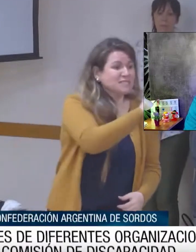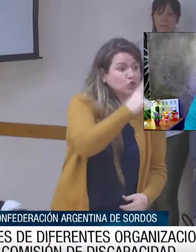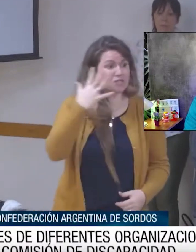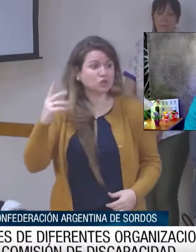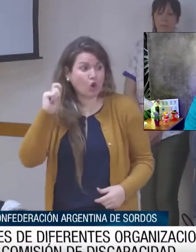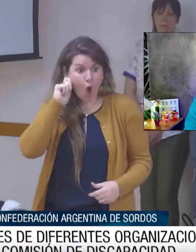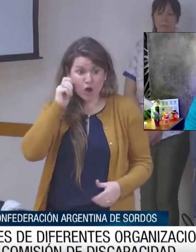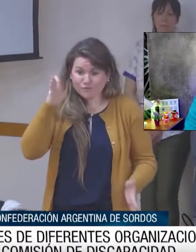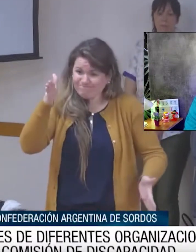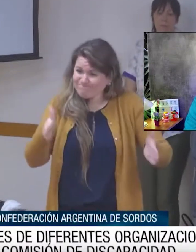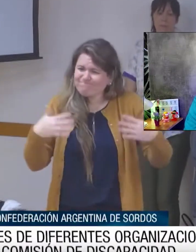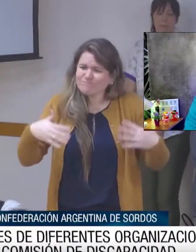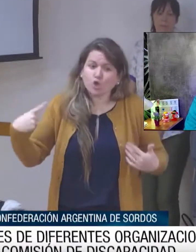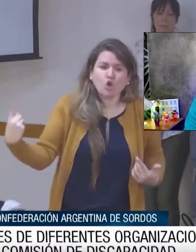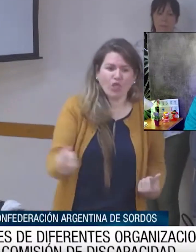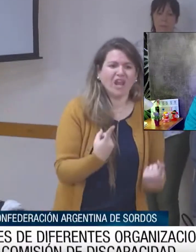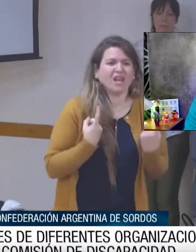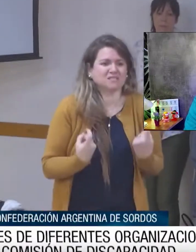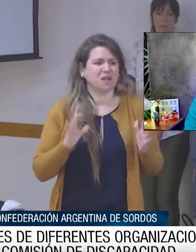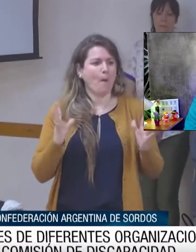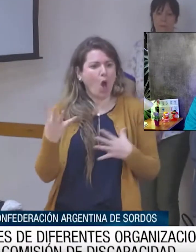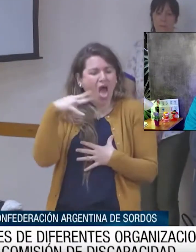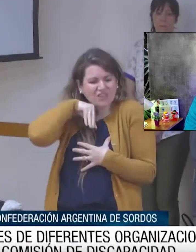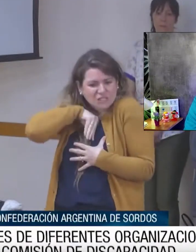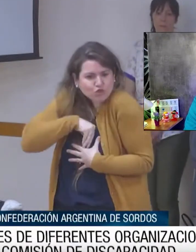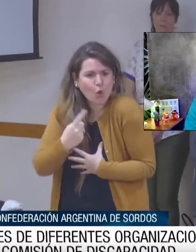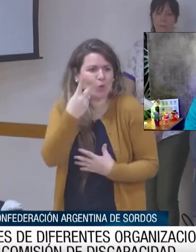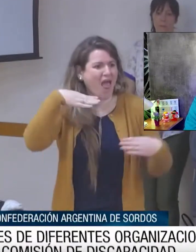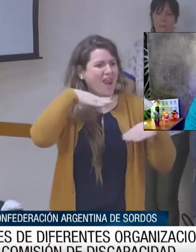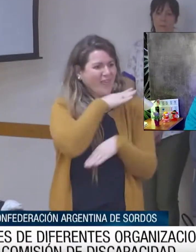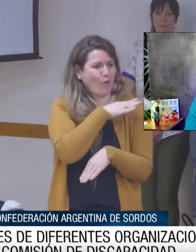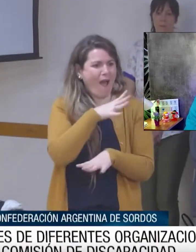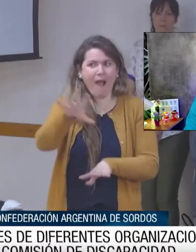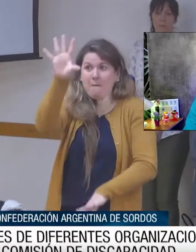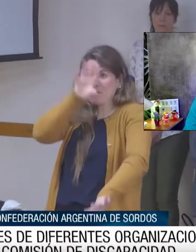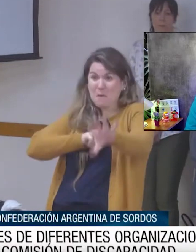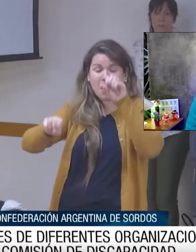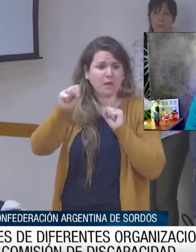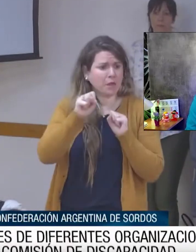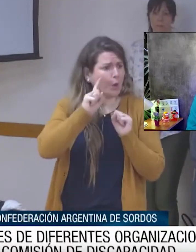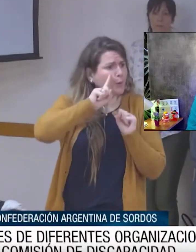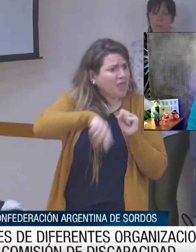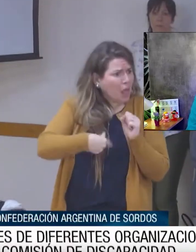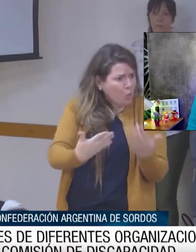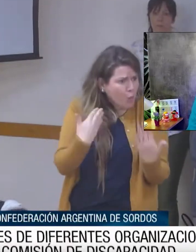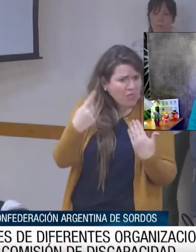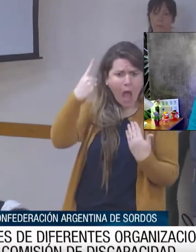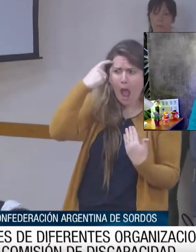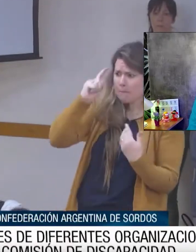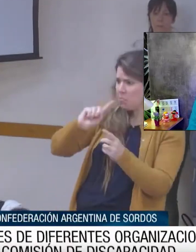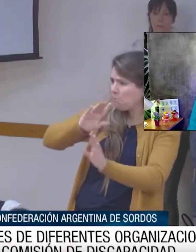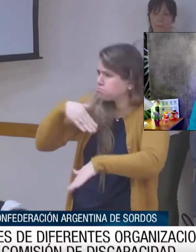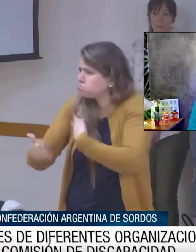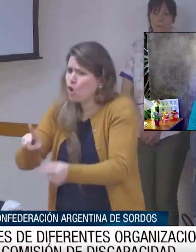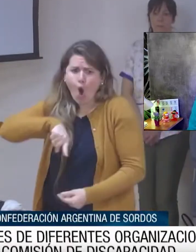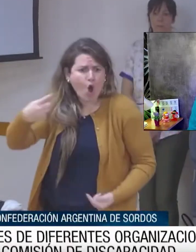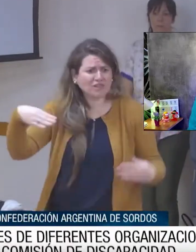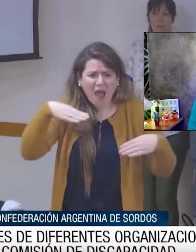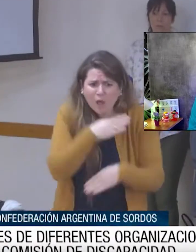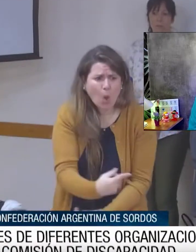muy importante que se llama periodo crítico en la adquisición de la lengua, que va de los 0 a los 5 años. Y